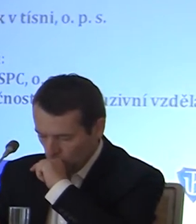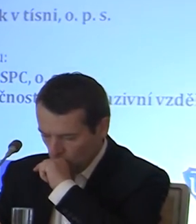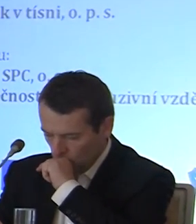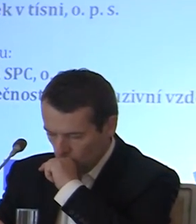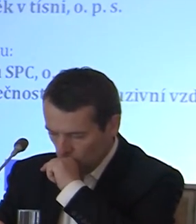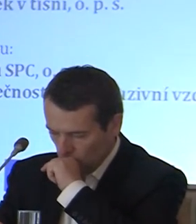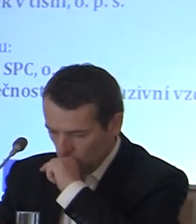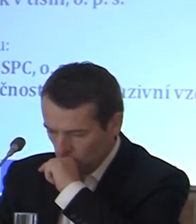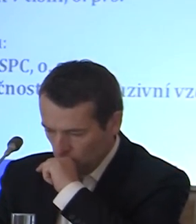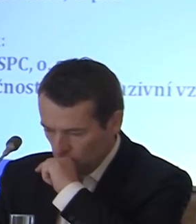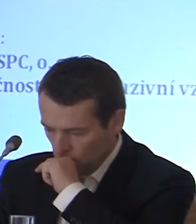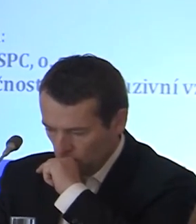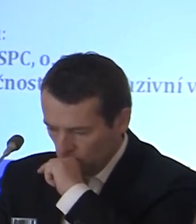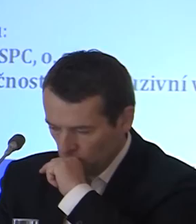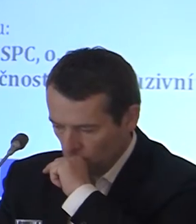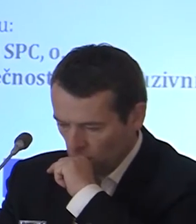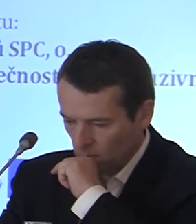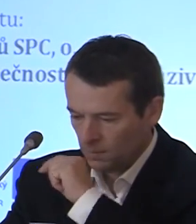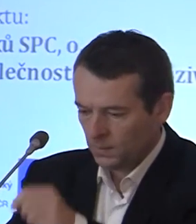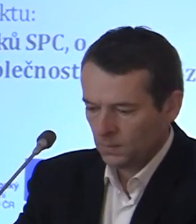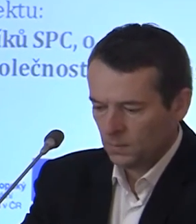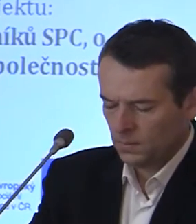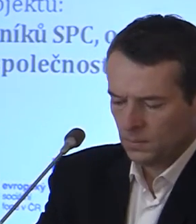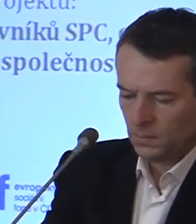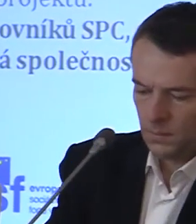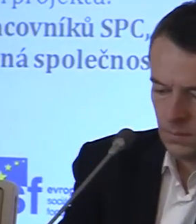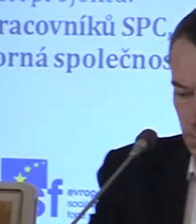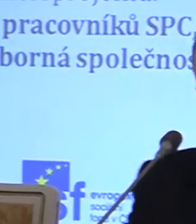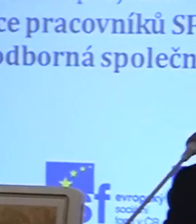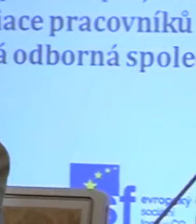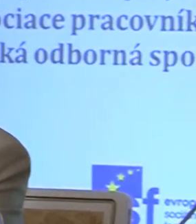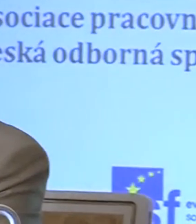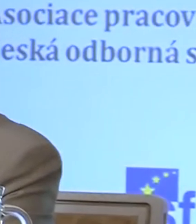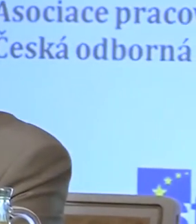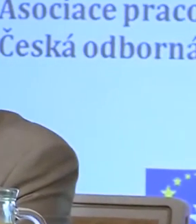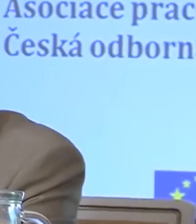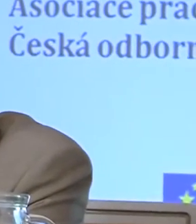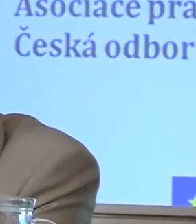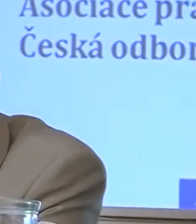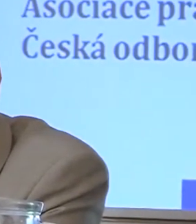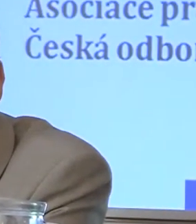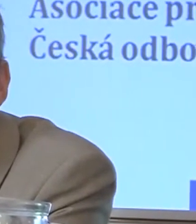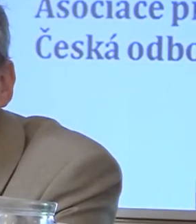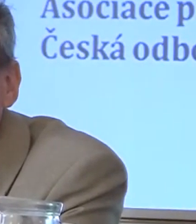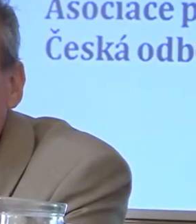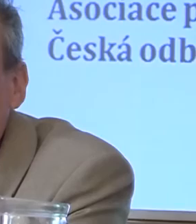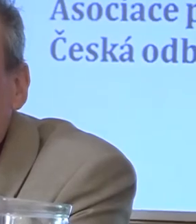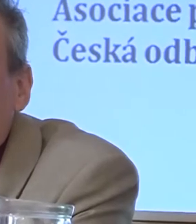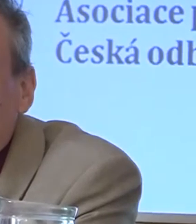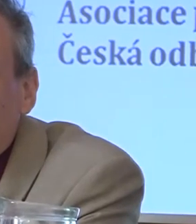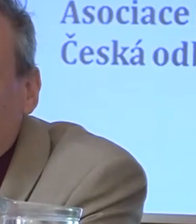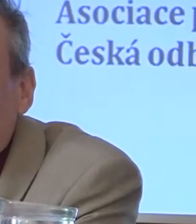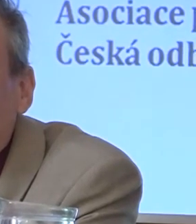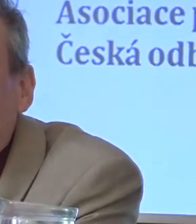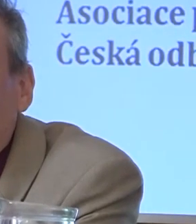úvodu poděkovat za obrovské nasazení, které v rámci tohoto projektu dal do toho